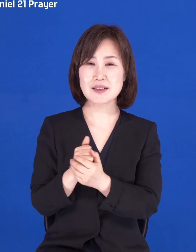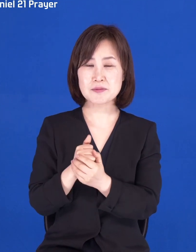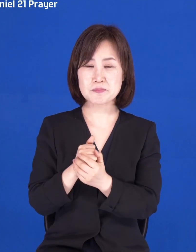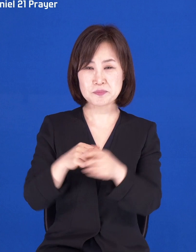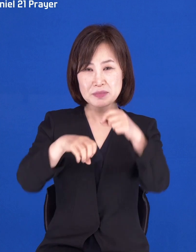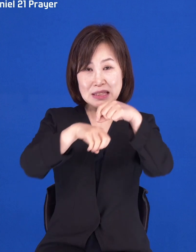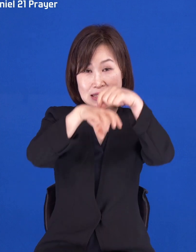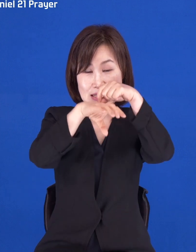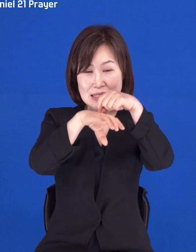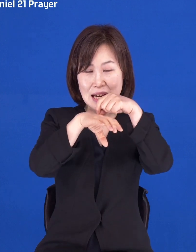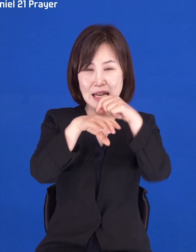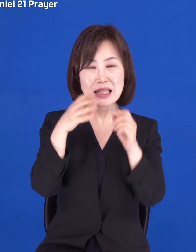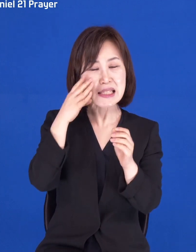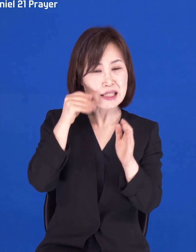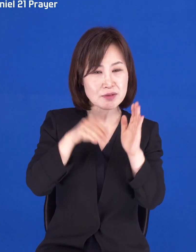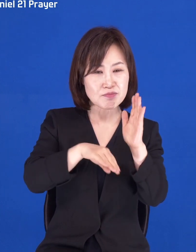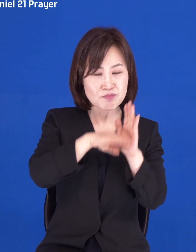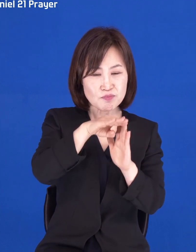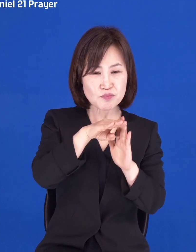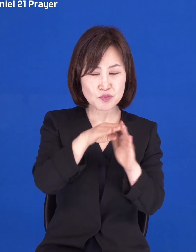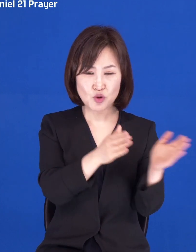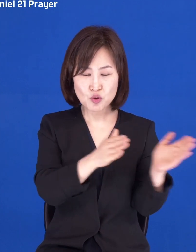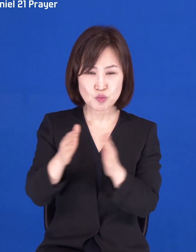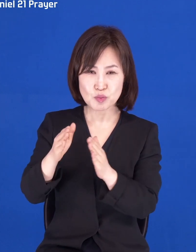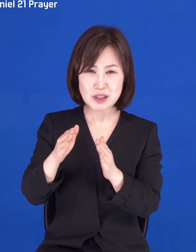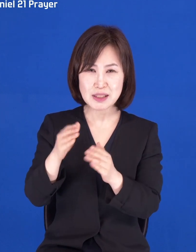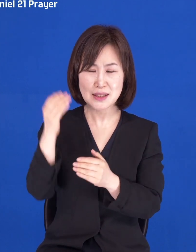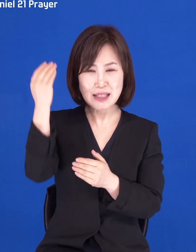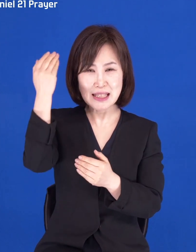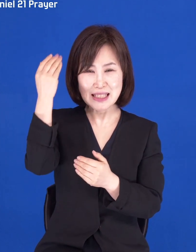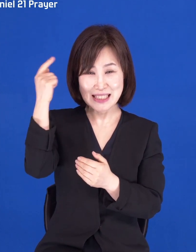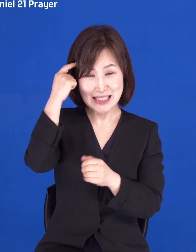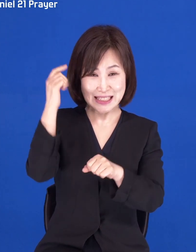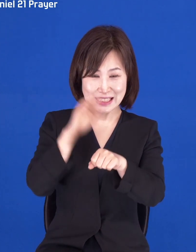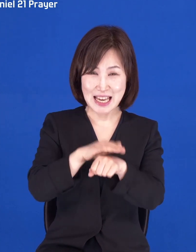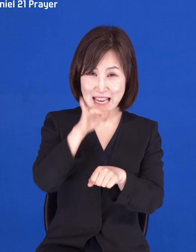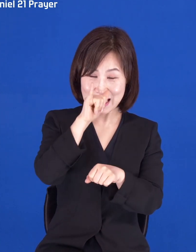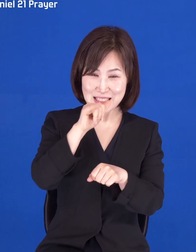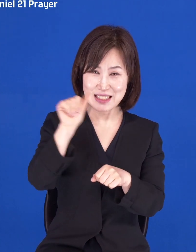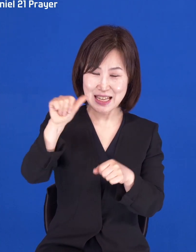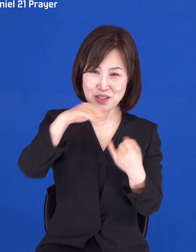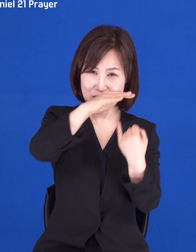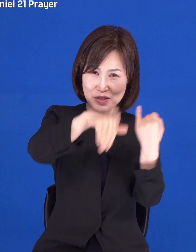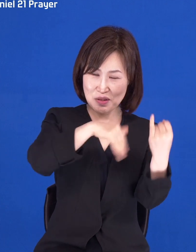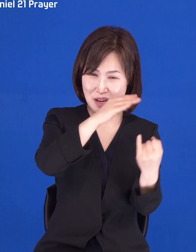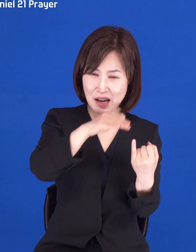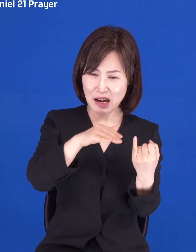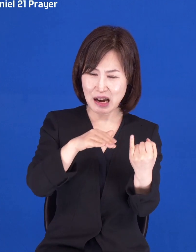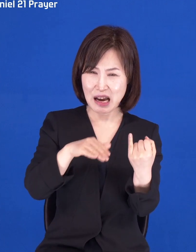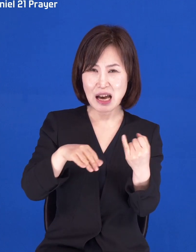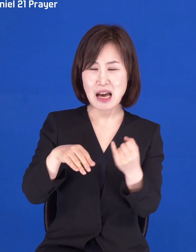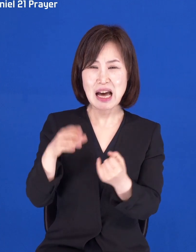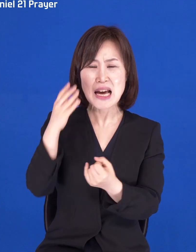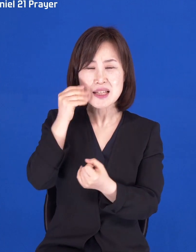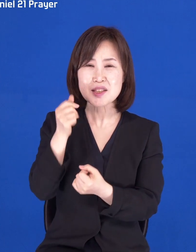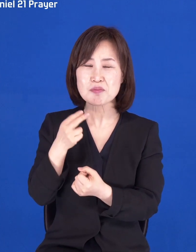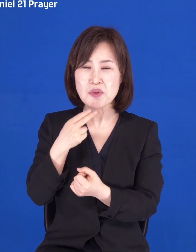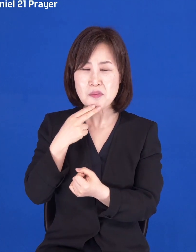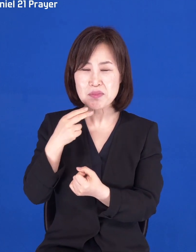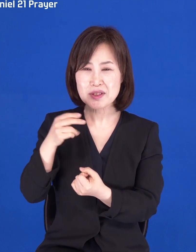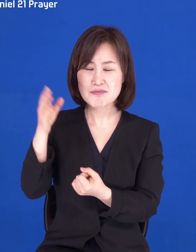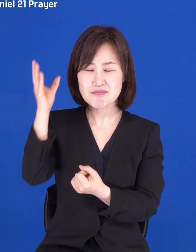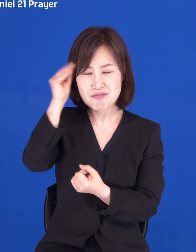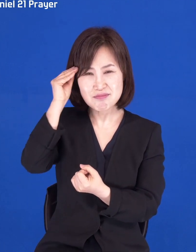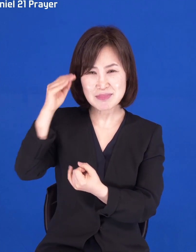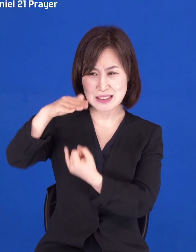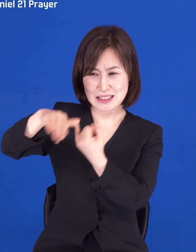등잔과 기름을 준비한 지혜로운 5처녀와 등잔만 준비한 미련한 5처녀 이야기였습니다.